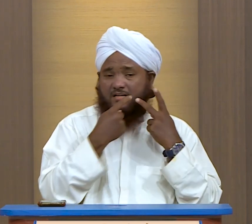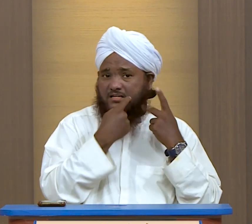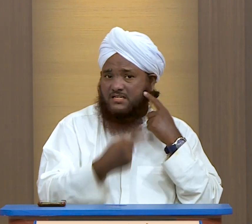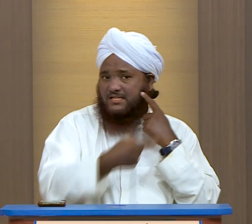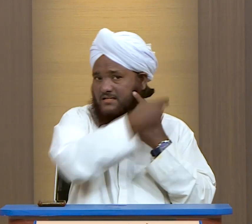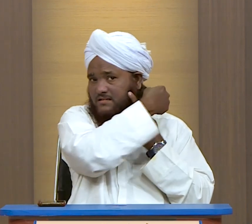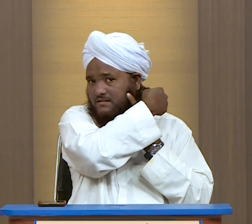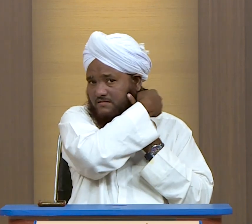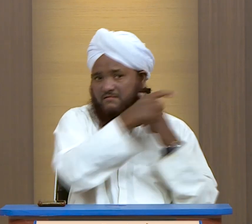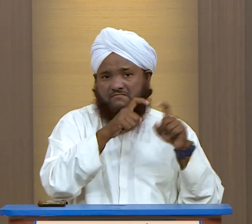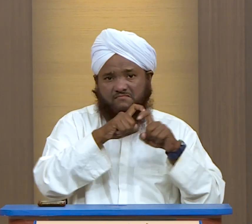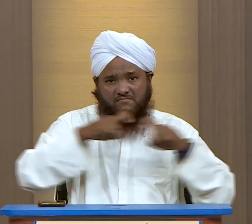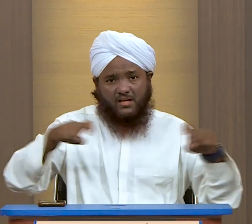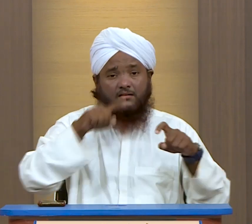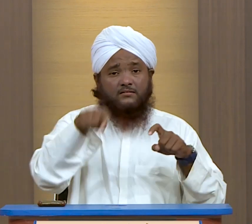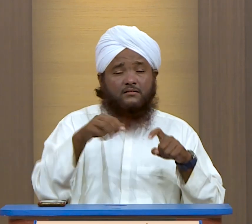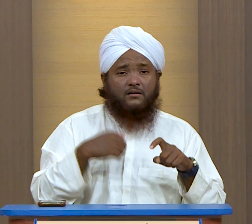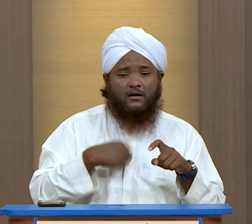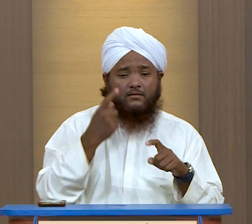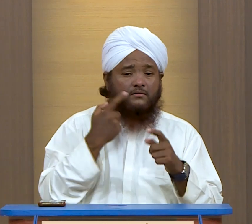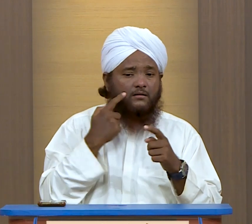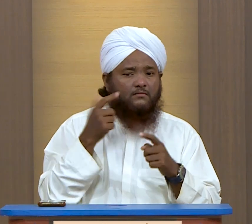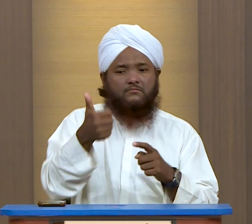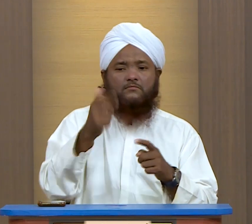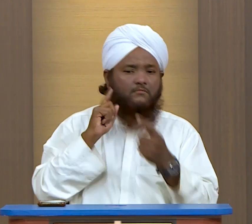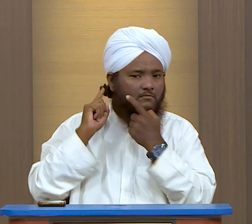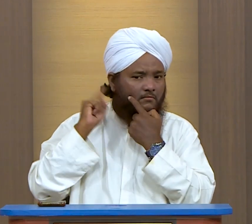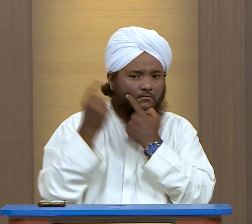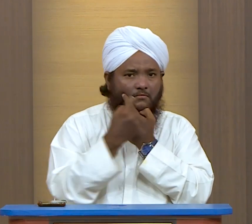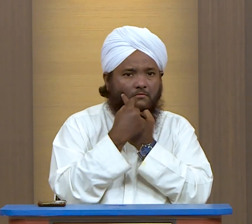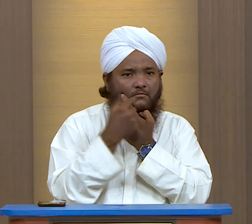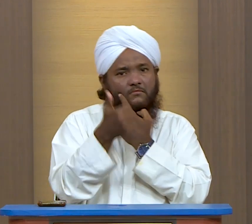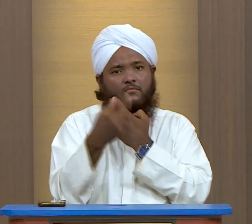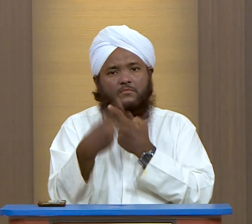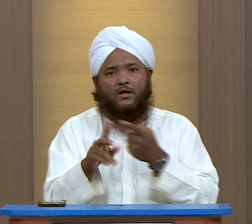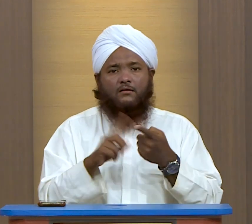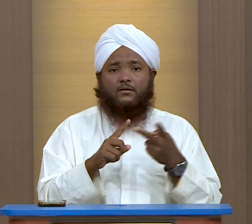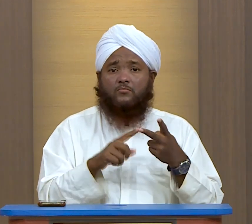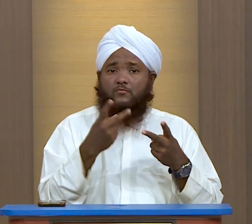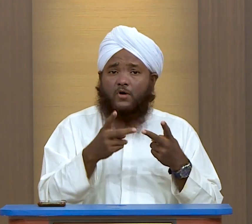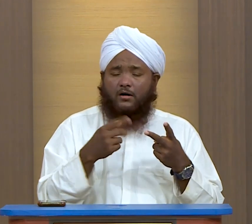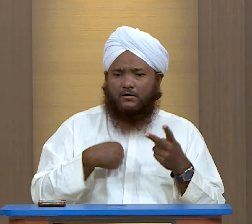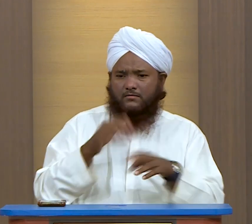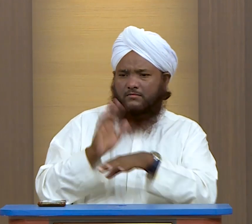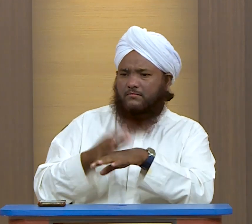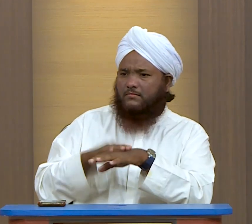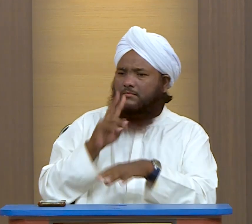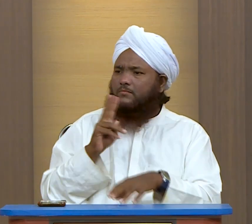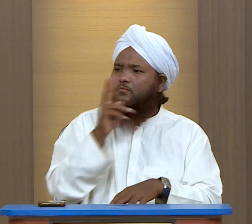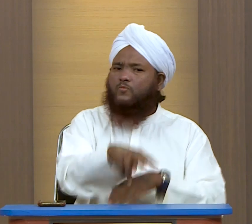کر اسے بھی چیر دیتا۔ اتنے میں پہلے والا جبڑا اپنی اصلی حالت پر لوٹ آتا۔ میں نے اپنے ساتھ والے سے پوچھا یہ کیا ہے؟